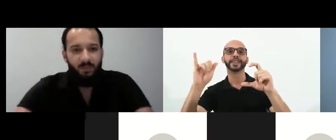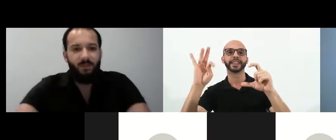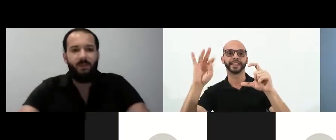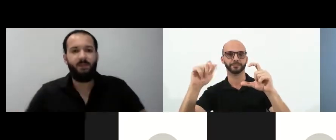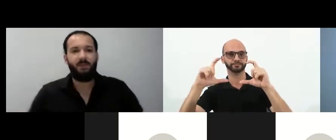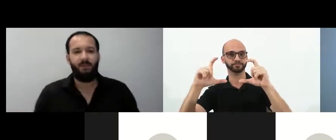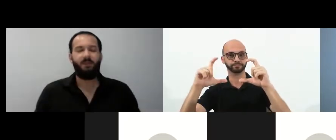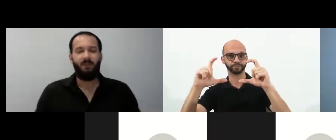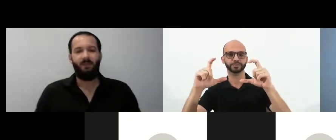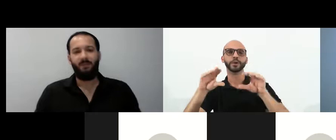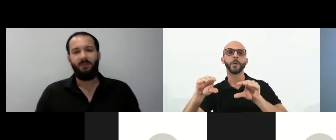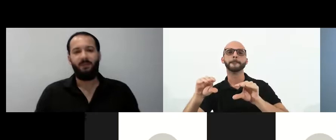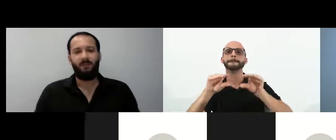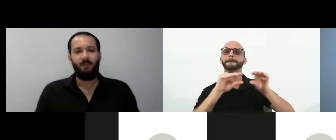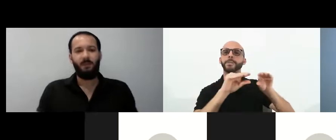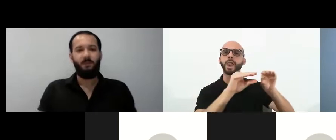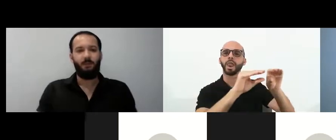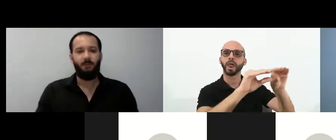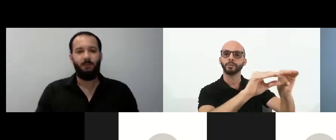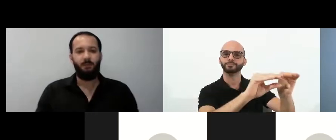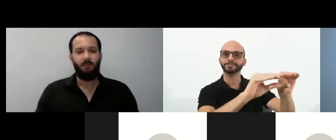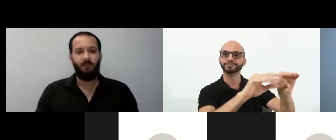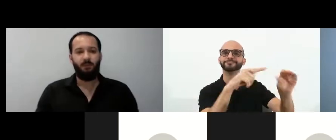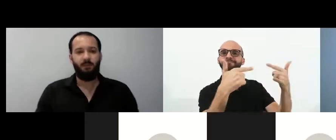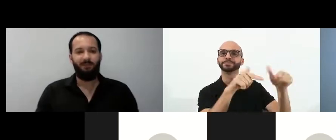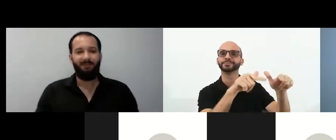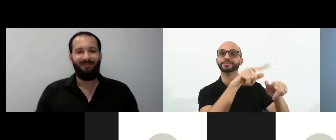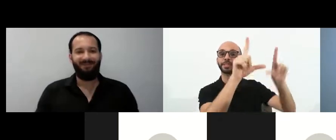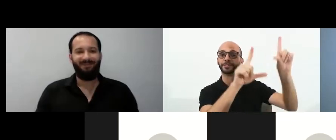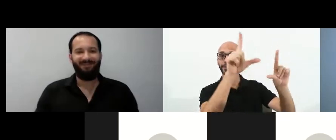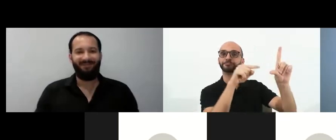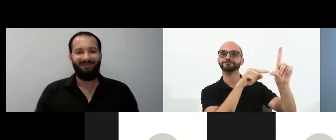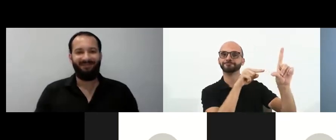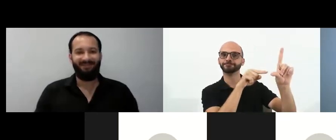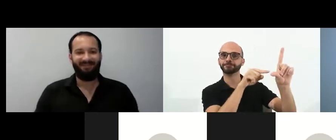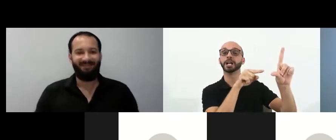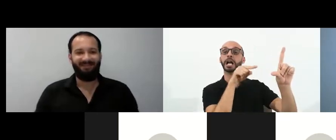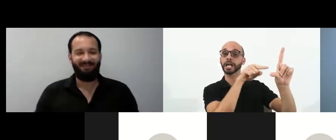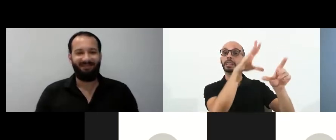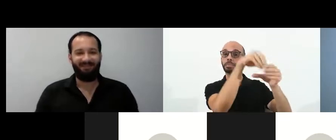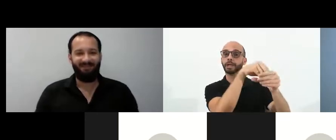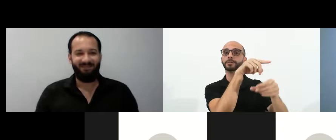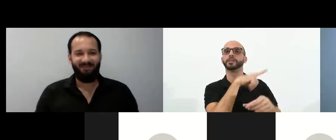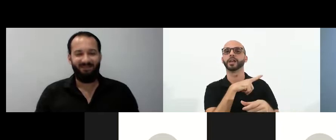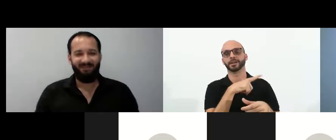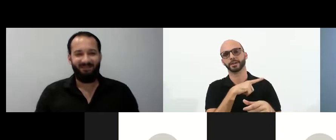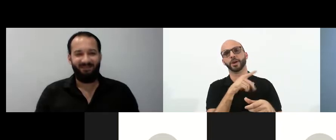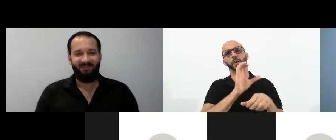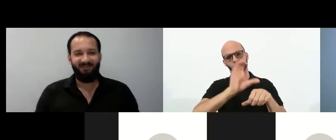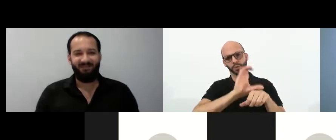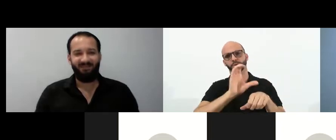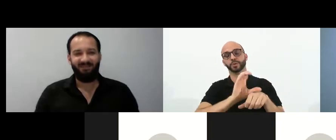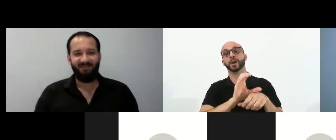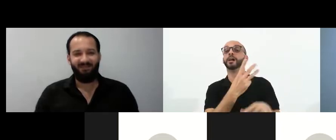VHS. Era uma fita bem grossa que ela era colocada e tinha que ter uso